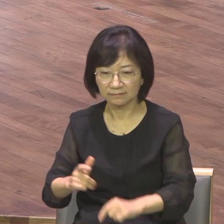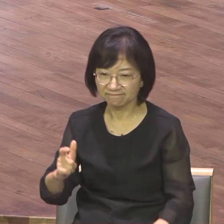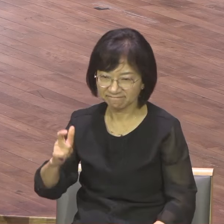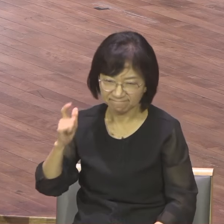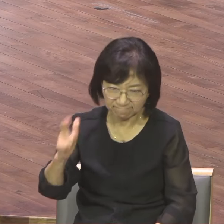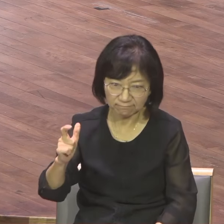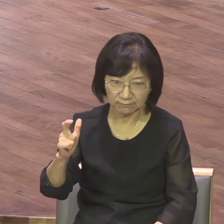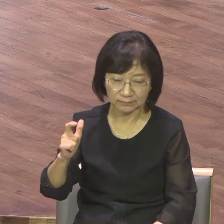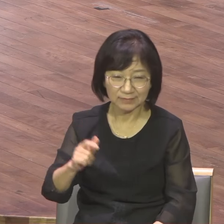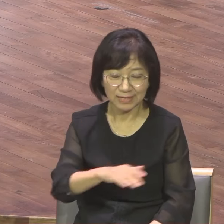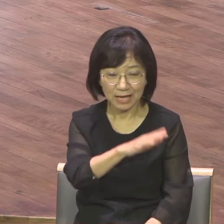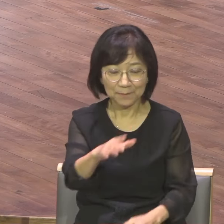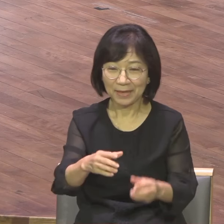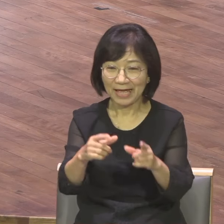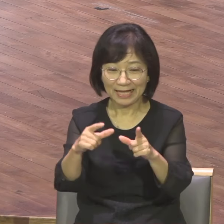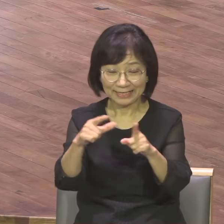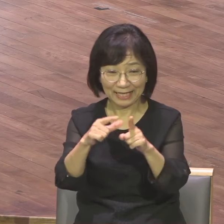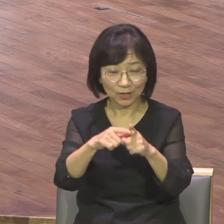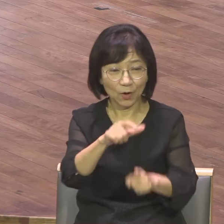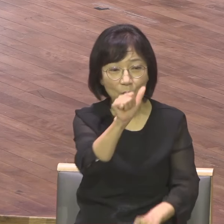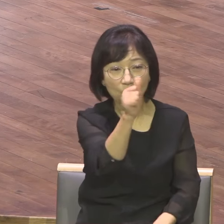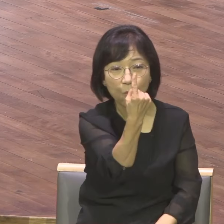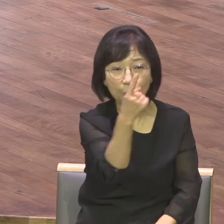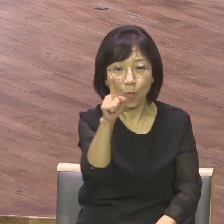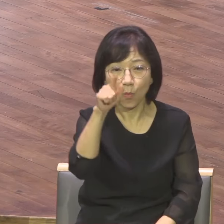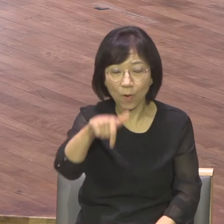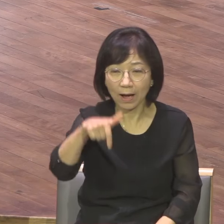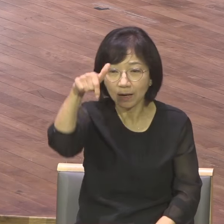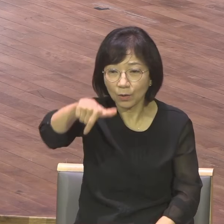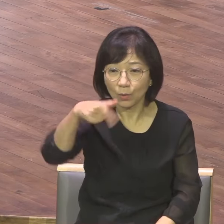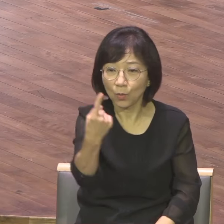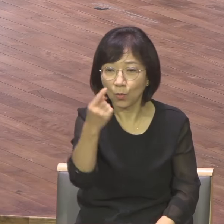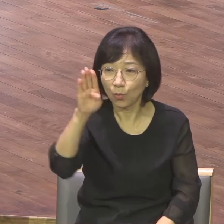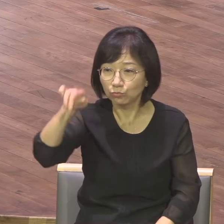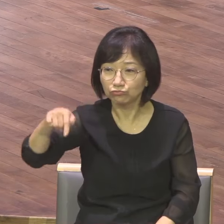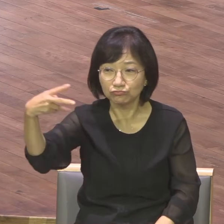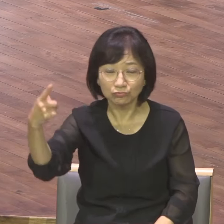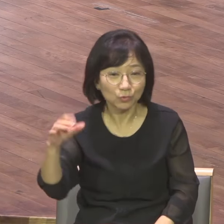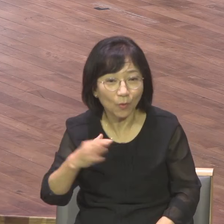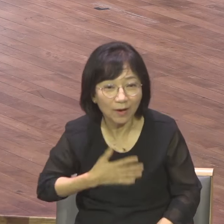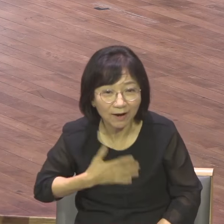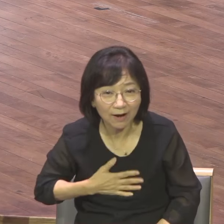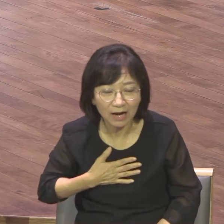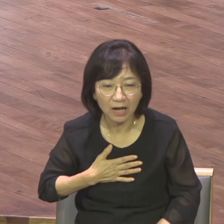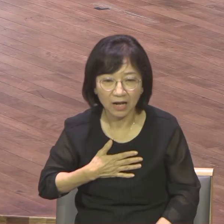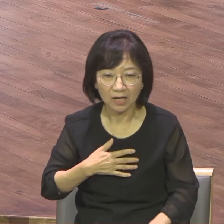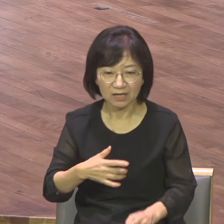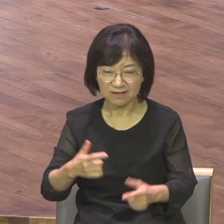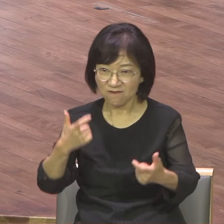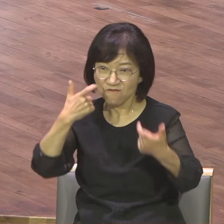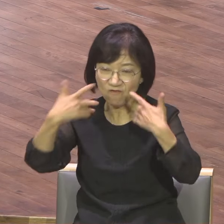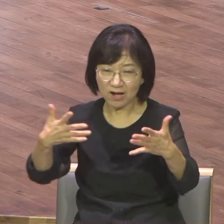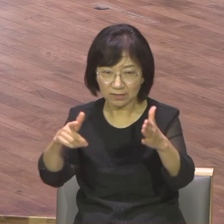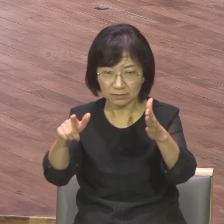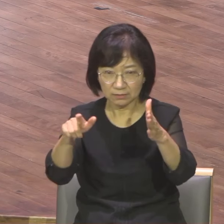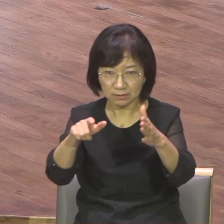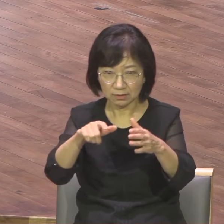확고부동하란 말이죠. 확고부동, 확고부동. 무슨 말입니까? 확실하고 굳게 서 흔들림이 없다.